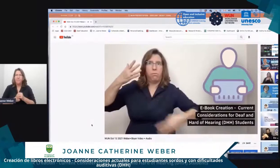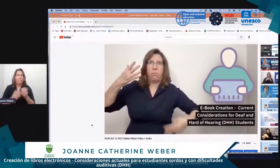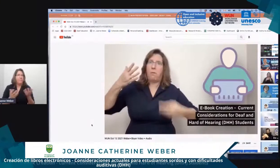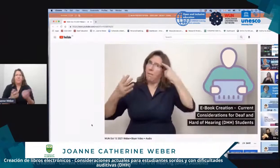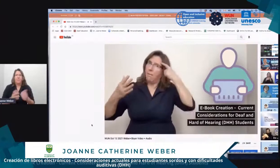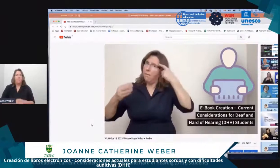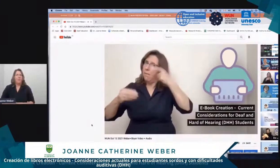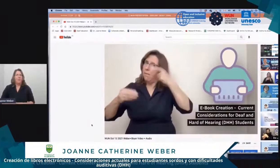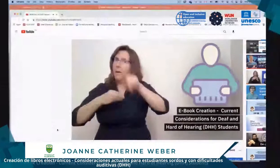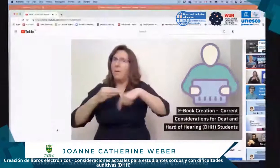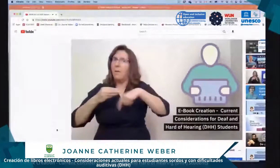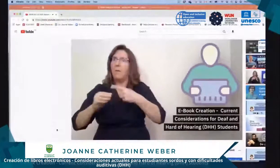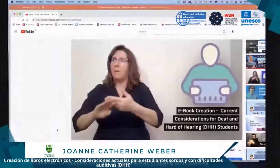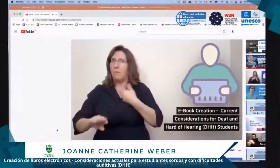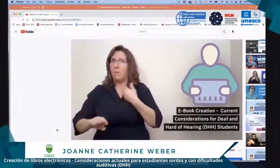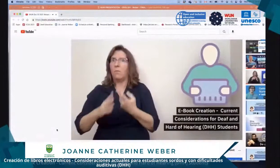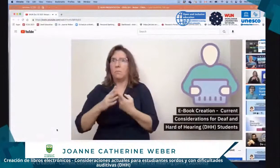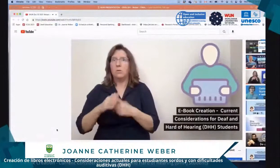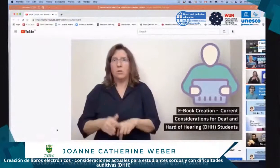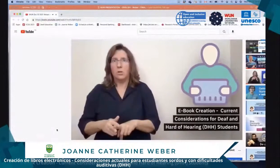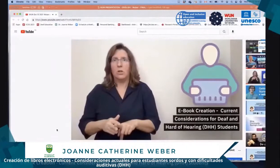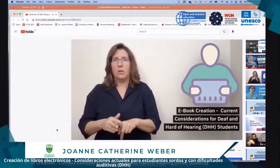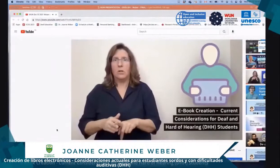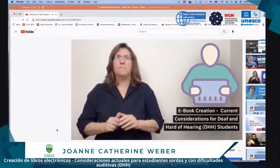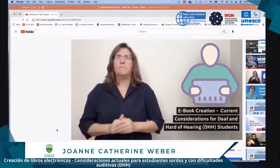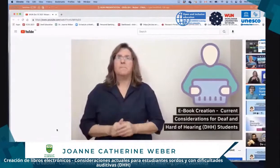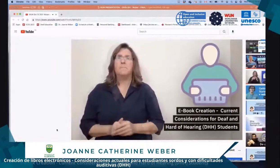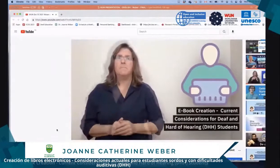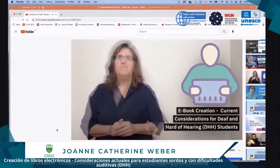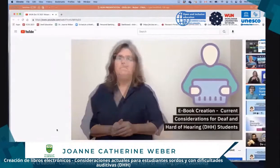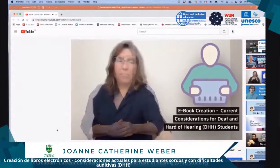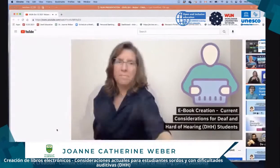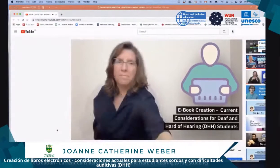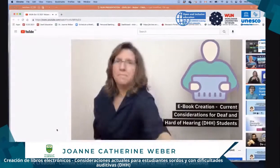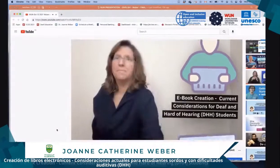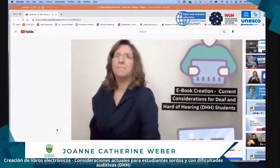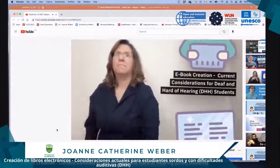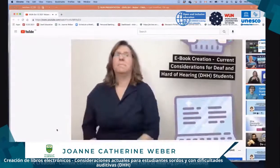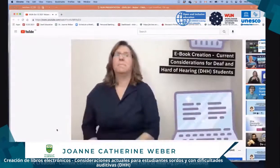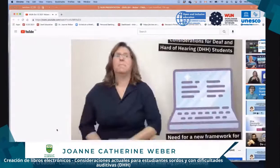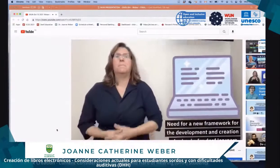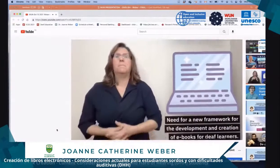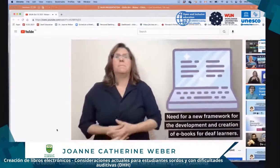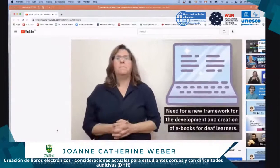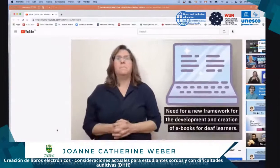de abordar las necesidades de los alumnos con sordera y dificultad auditiva.